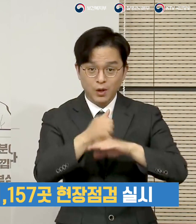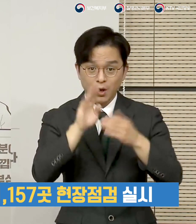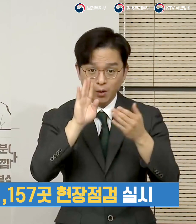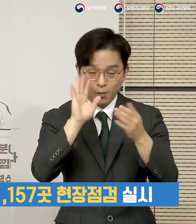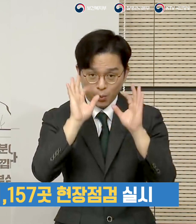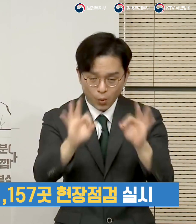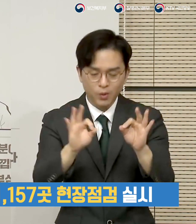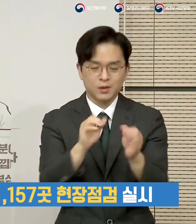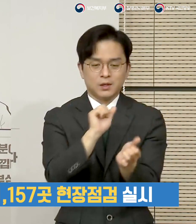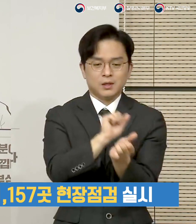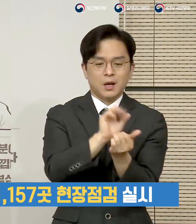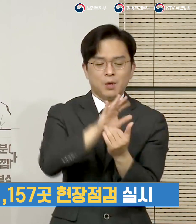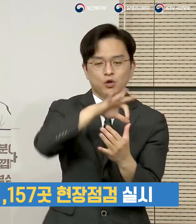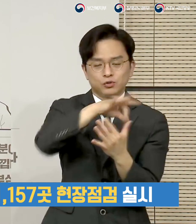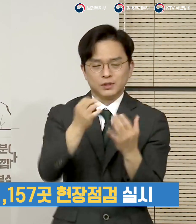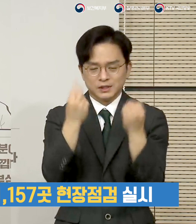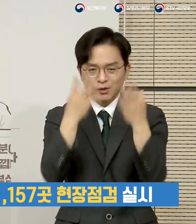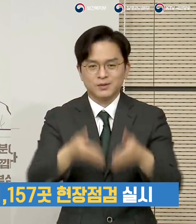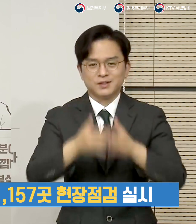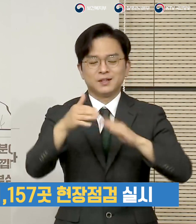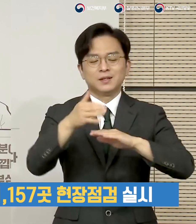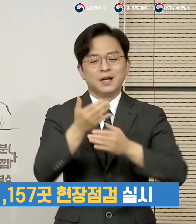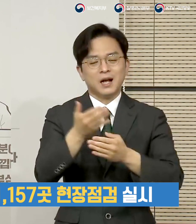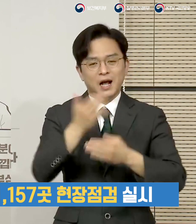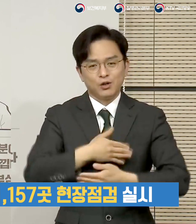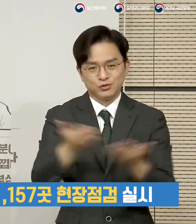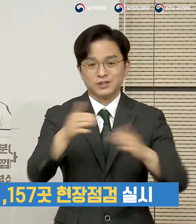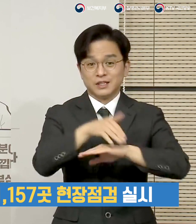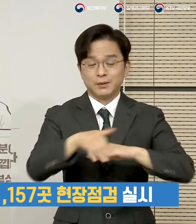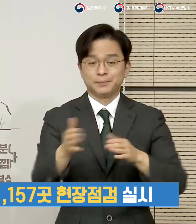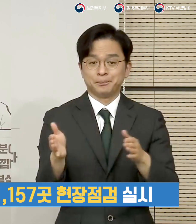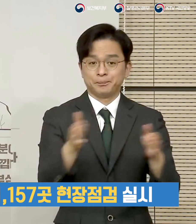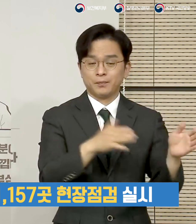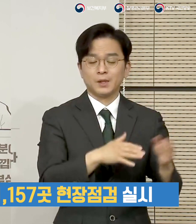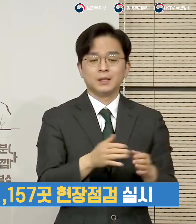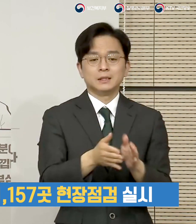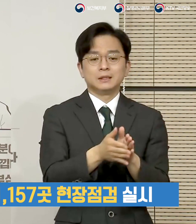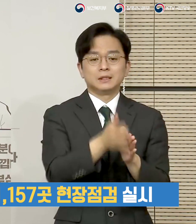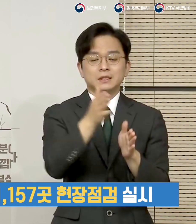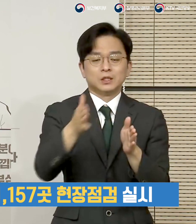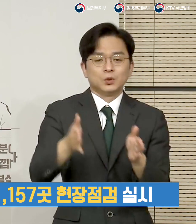각 지방자치단체는 종교시설, 유흥시설 등을 비롯하여 총